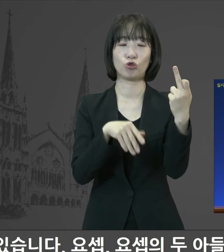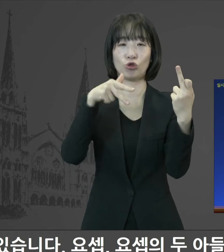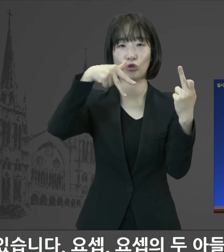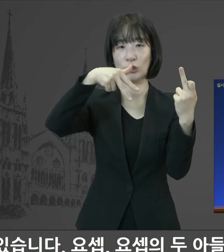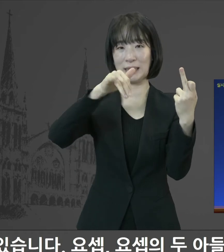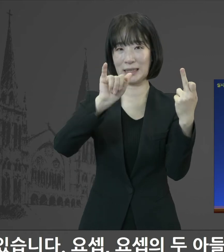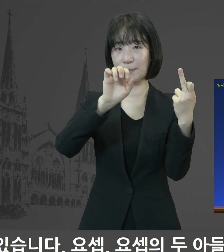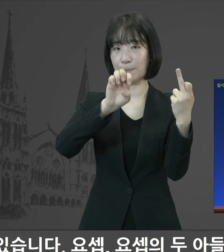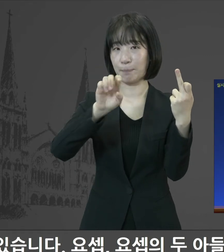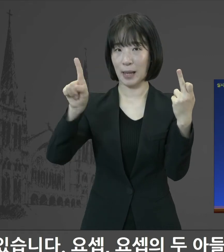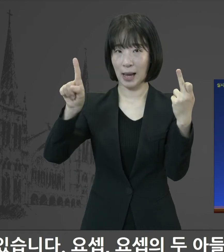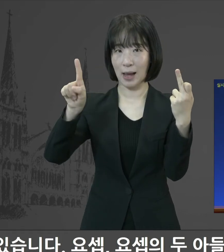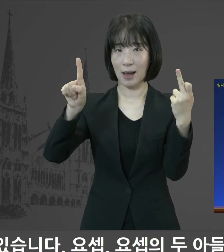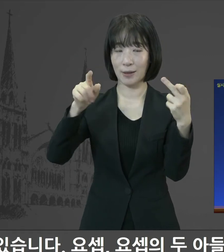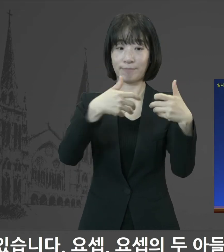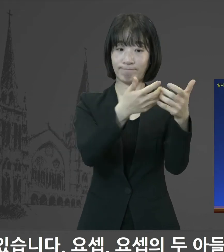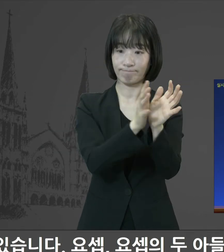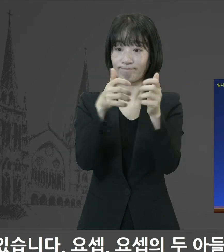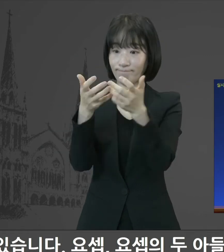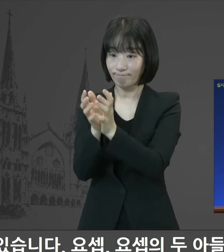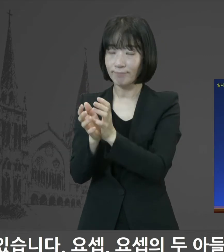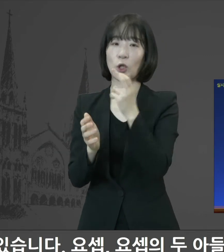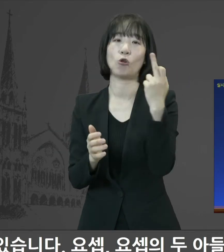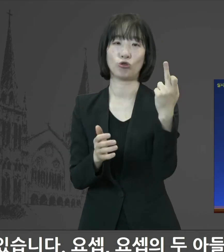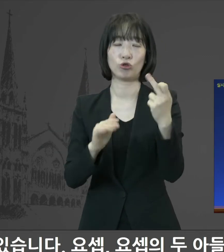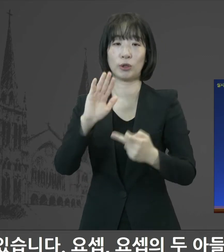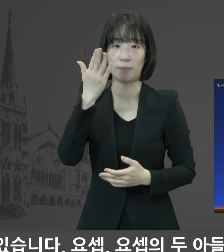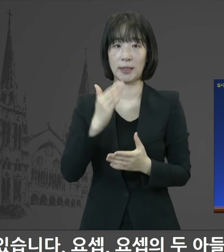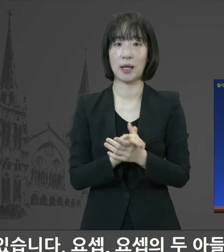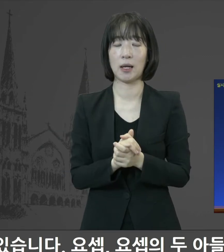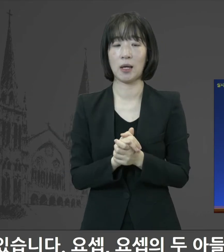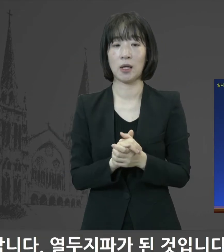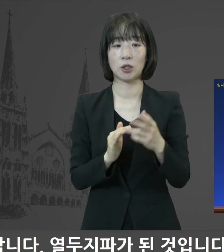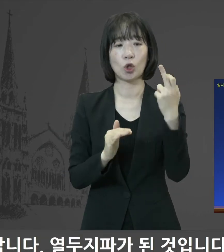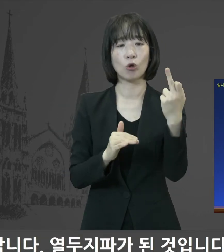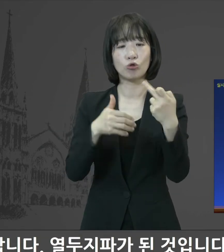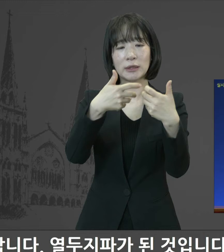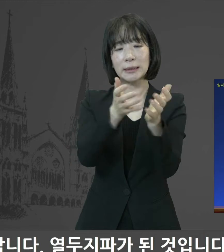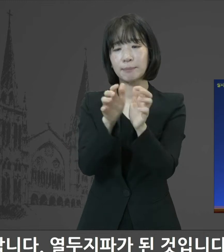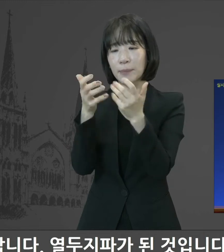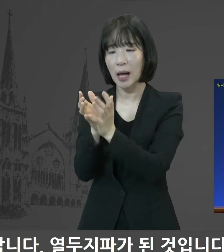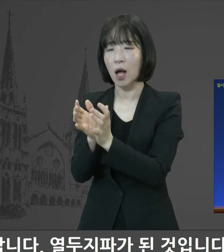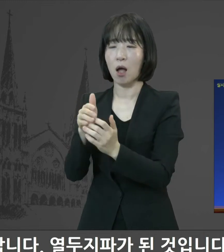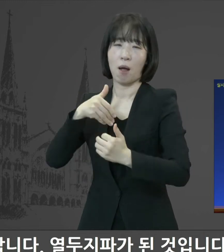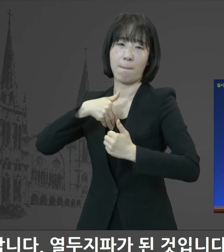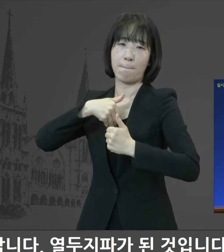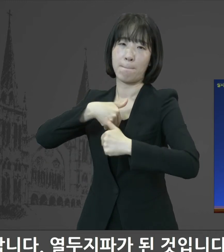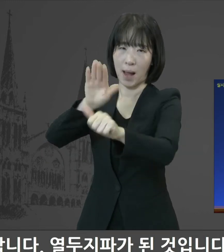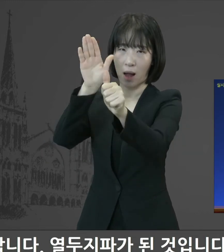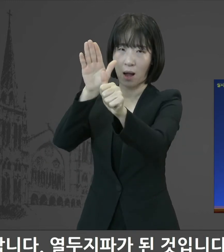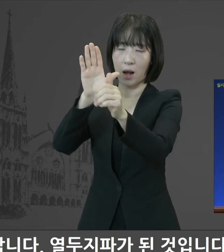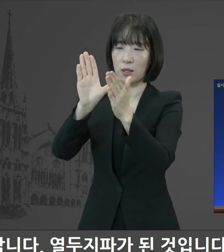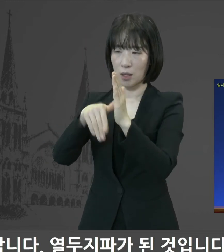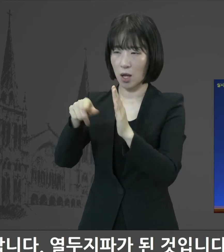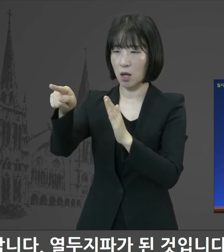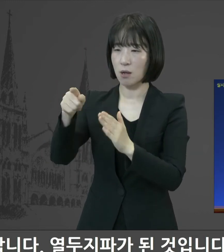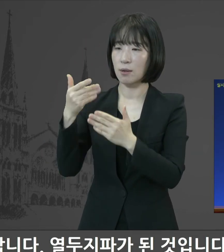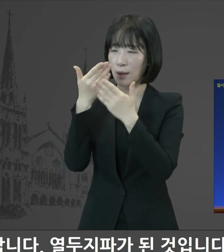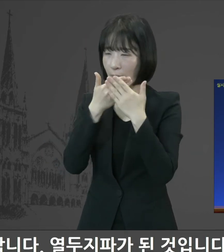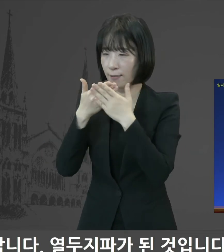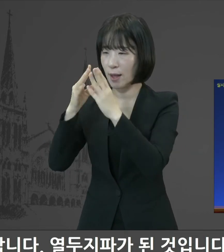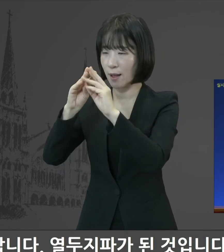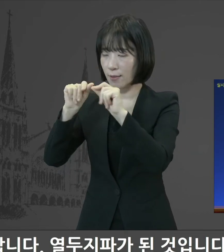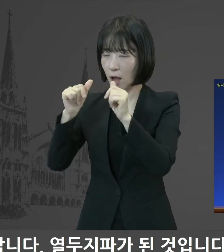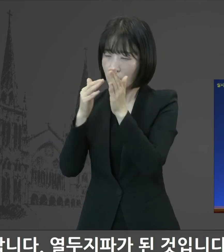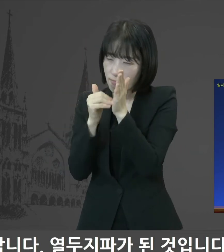18절로 가보시면 이제 12지파를 보내면서 자세히 정탐하라고, 정탐할